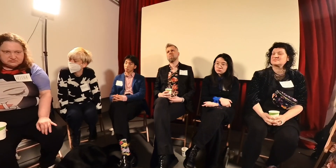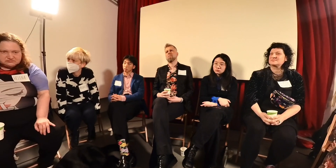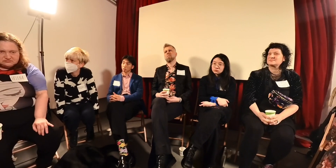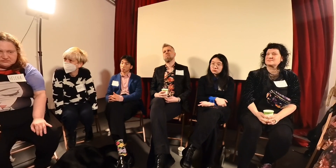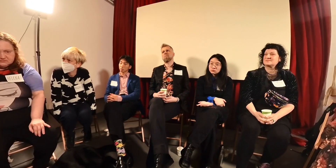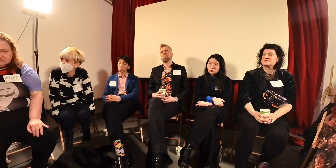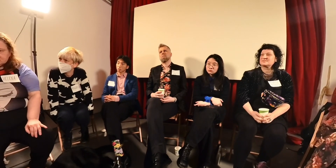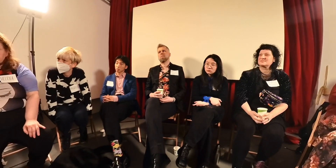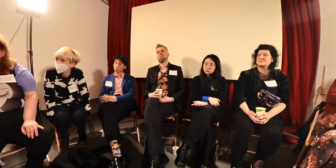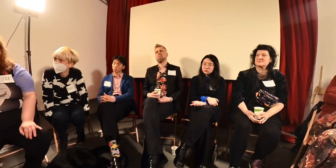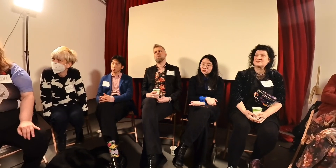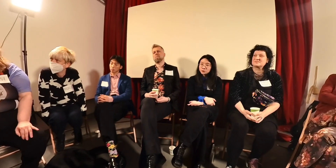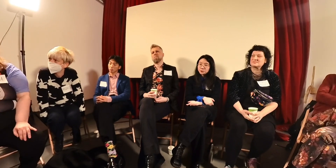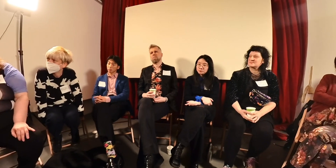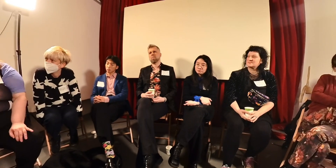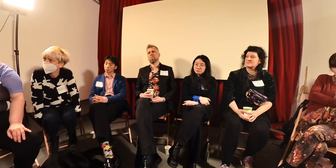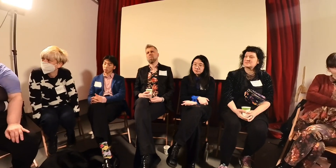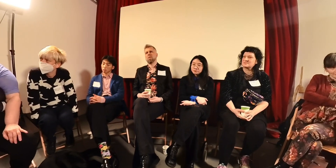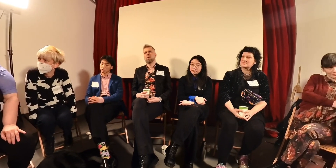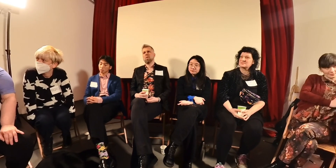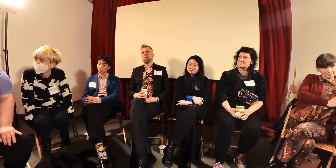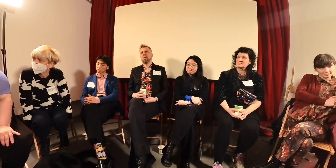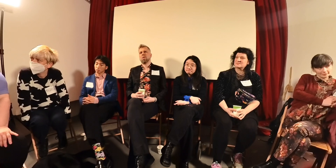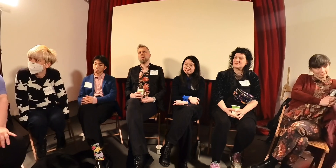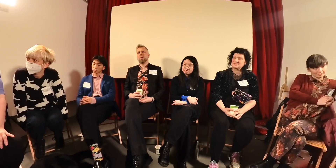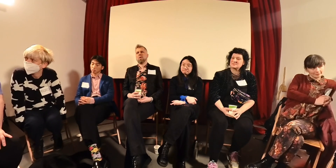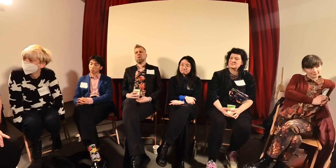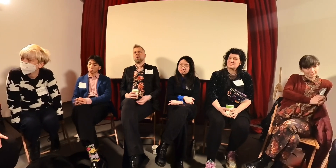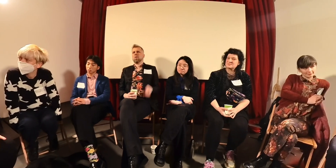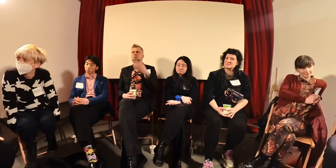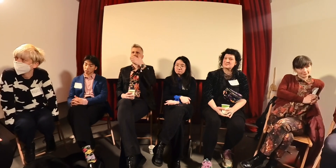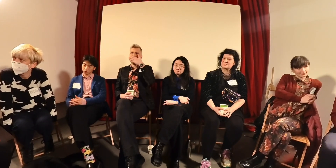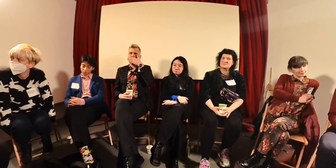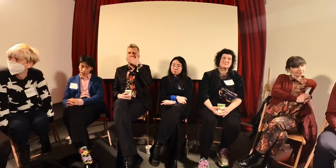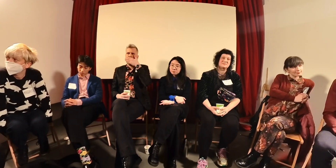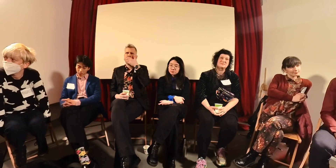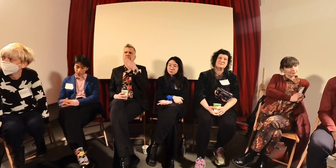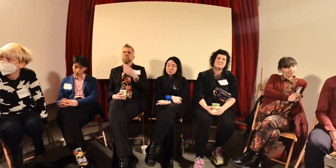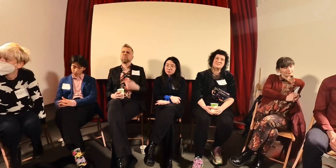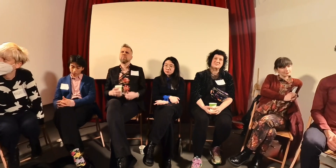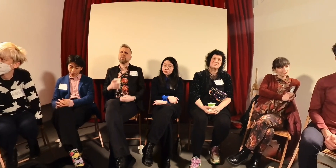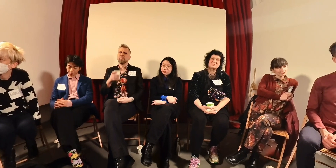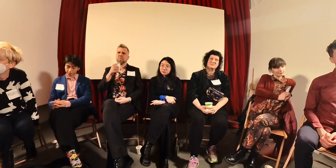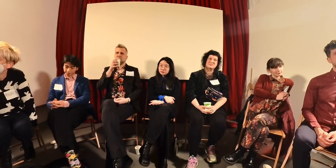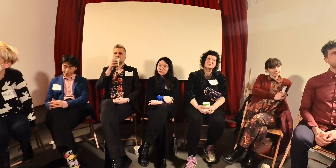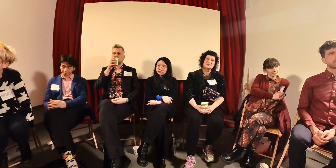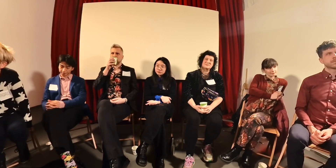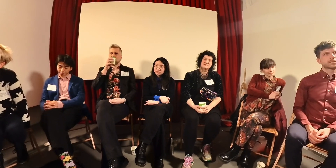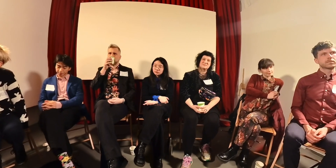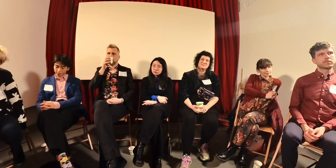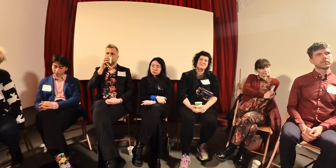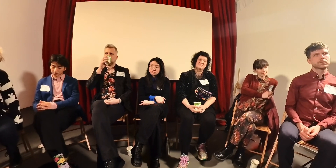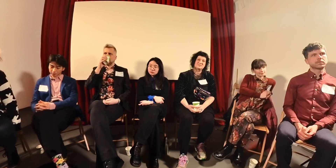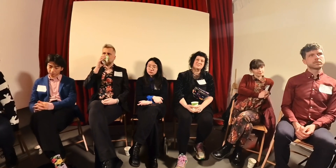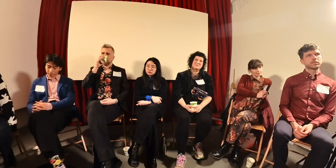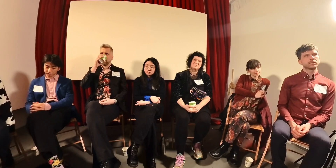televize. Každopádně je vlastně důležité jakoby se spojovat nebo s tím pojmem